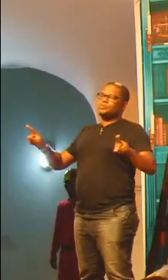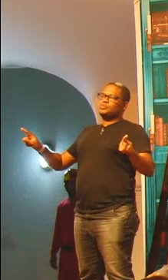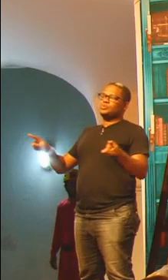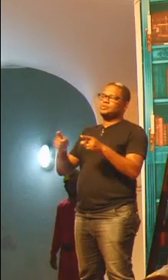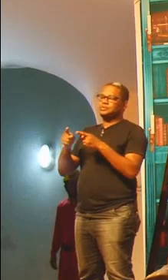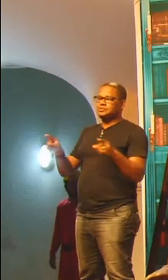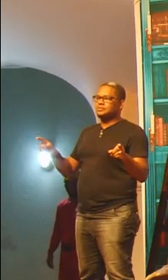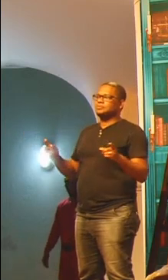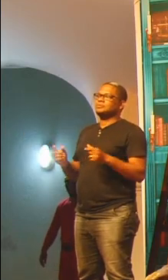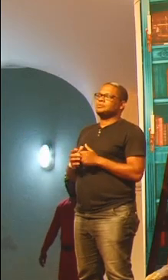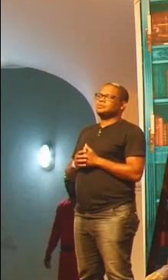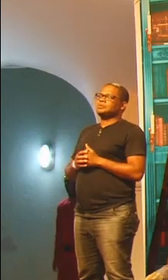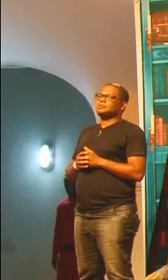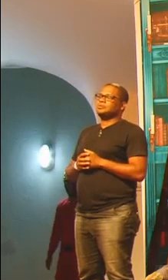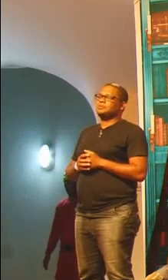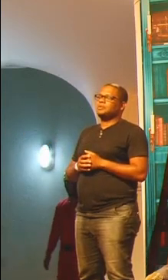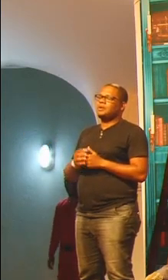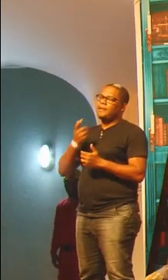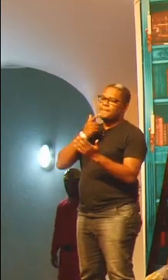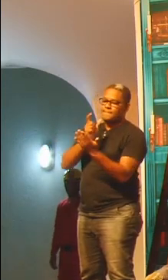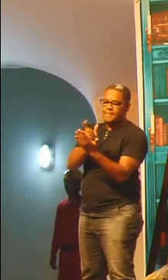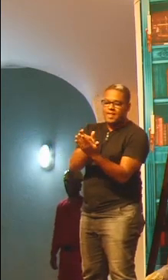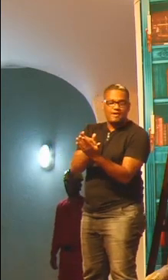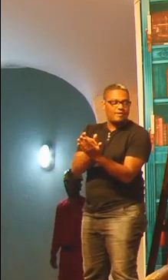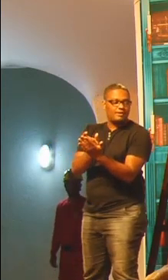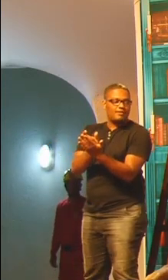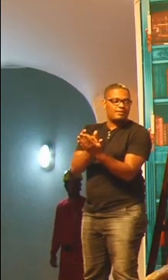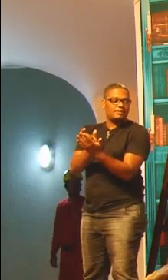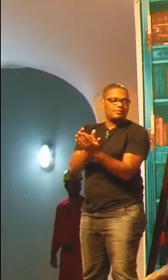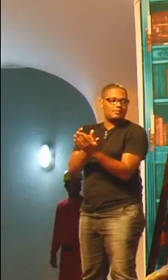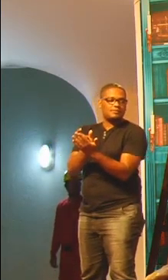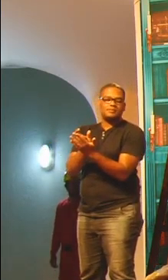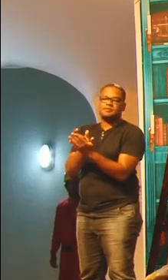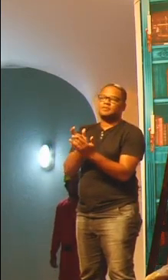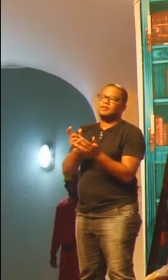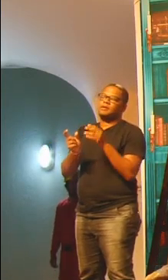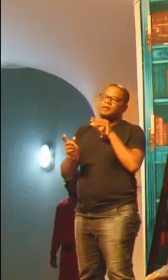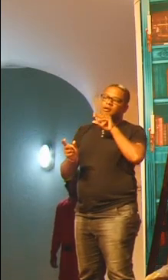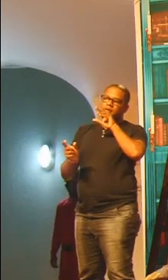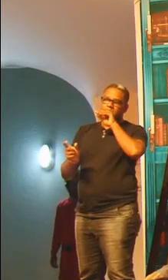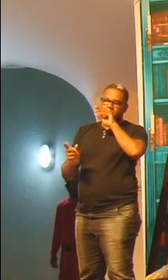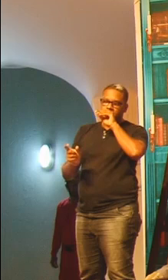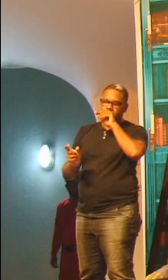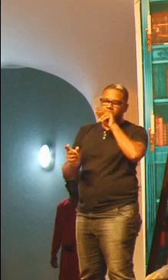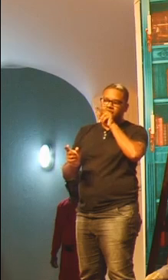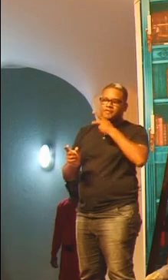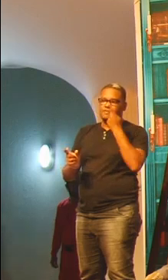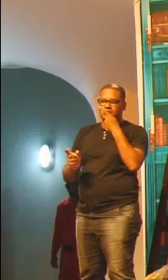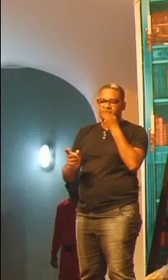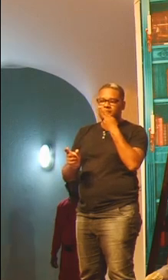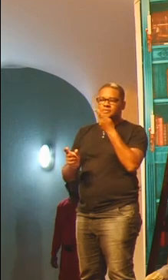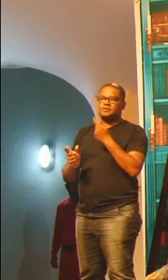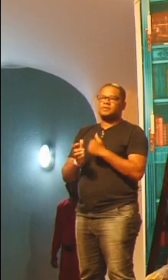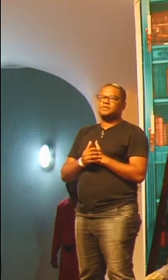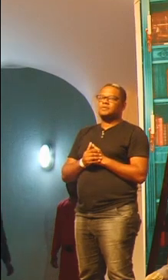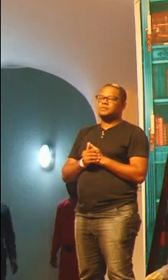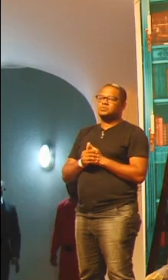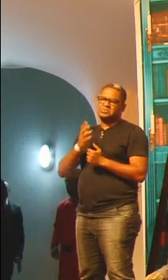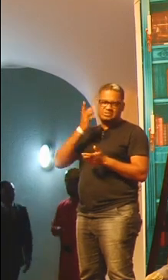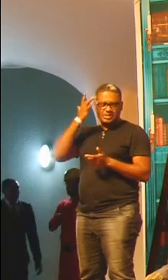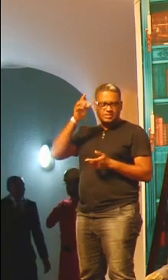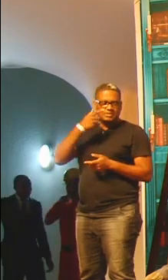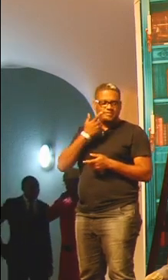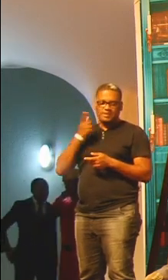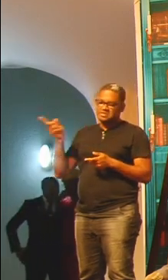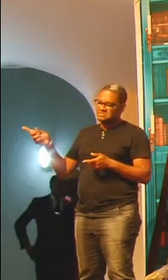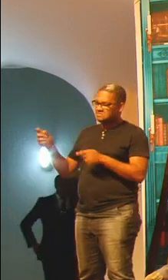os aspectos. Né? Seja da palavra falada em voz alta, né? Porque uma coisa que é interessante, não sei se você